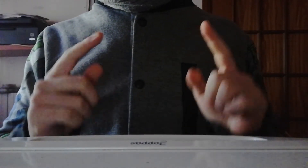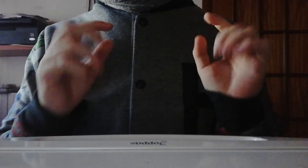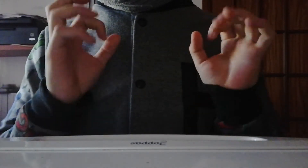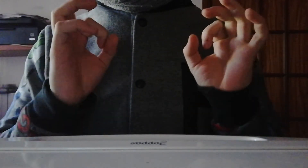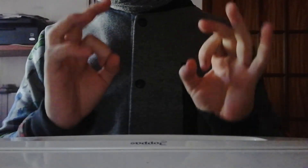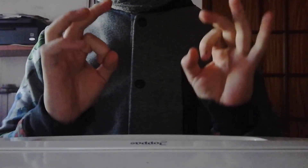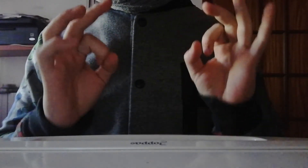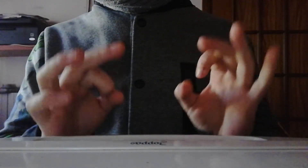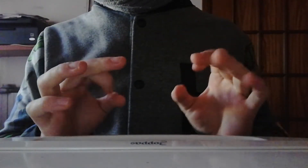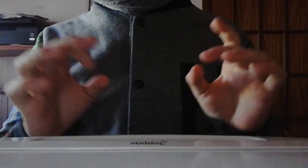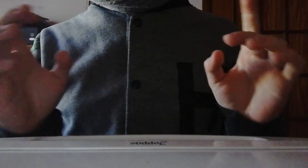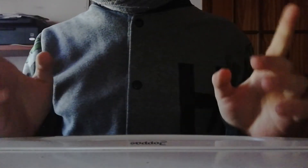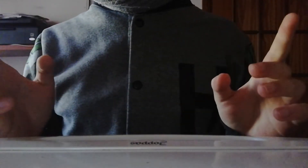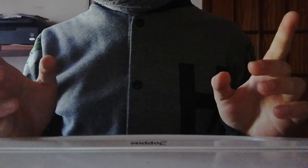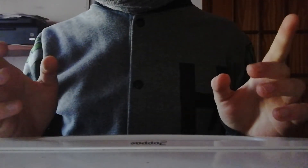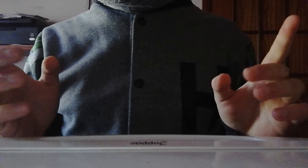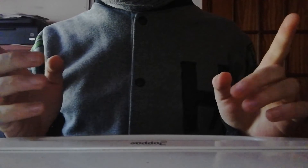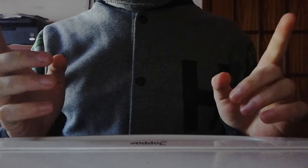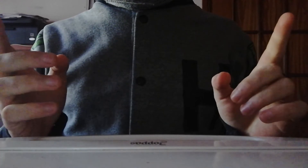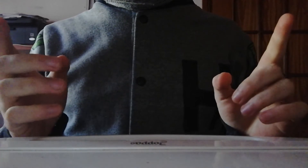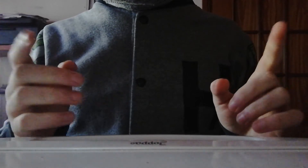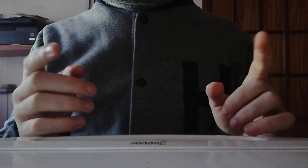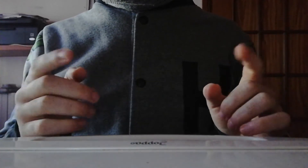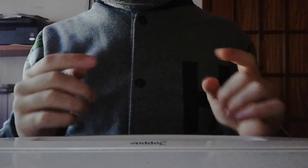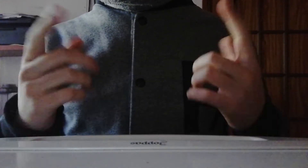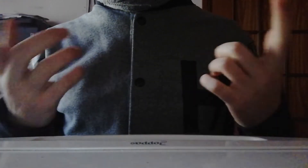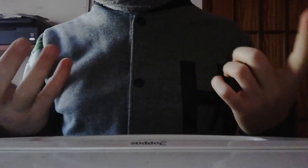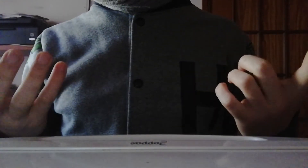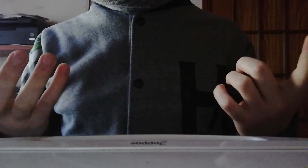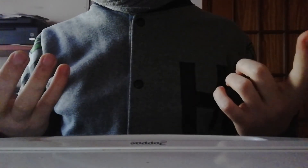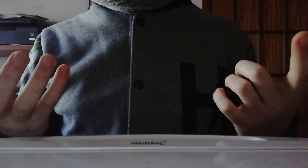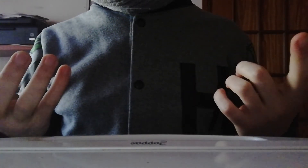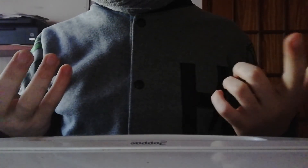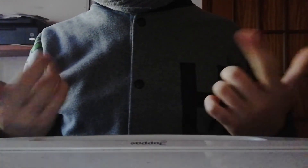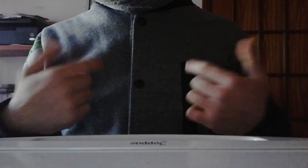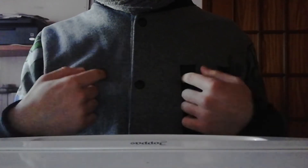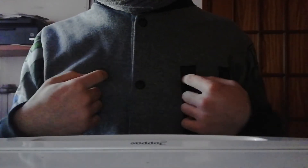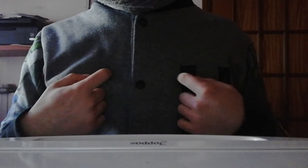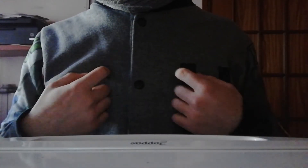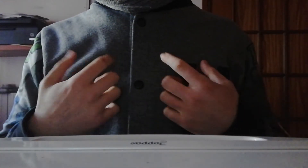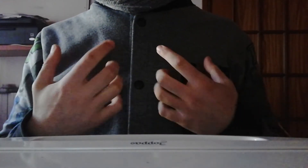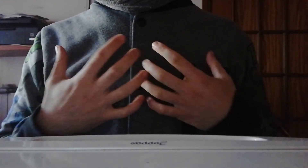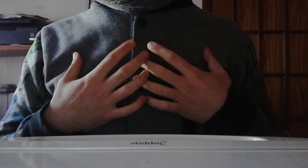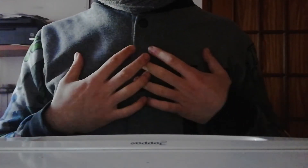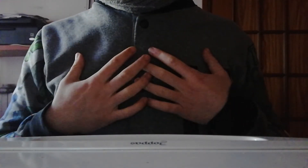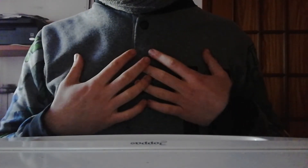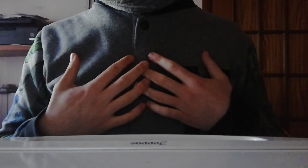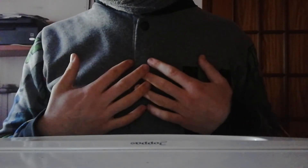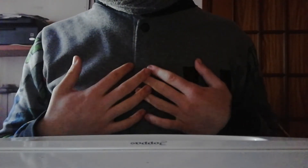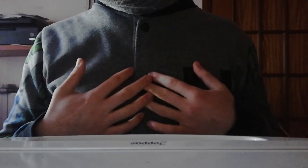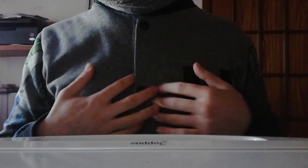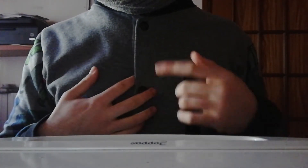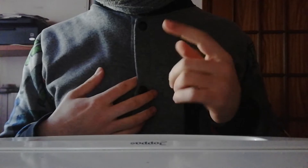bisogno di nuovo a leggere insieme da news io poi esporre i miei pensieri personali da quello che ho